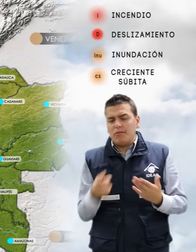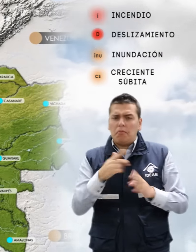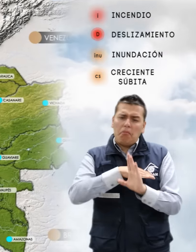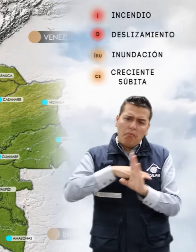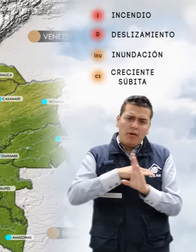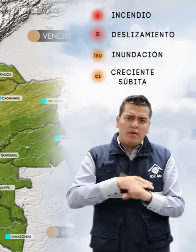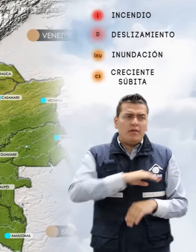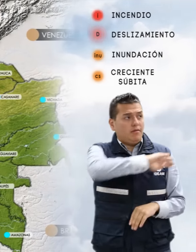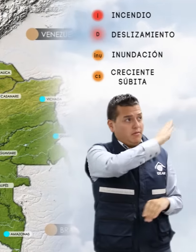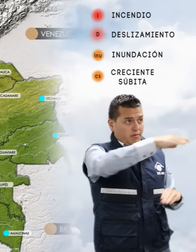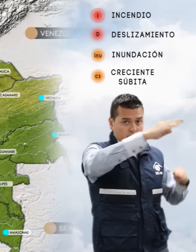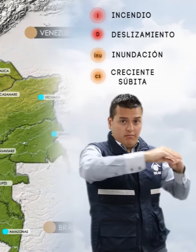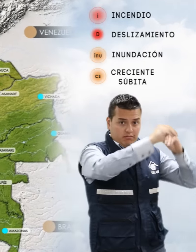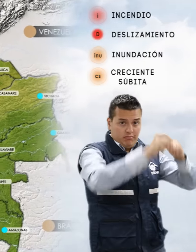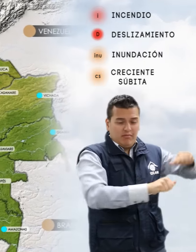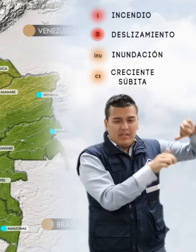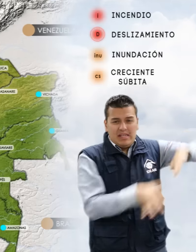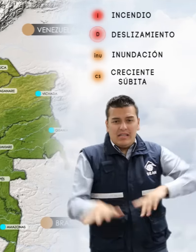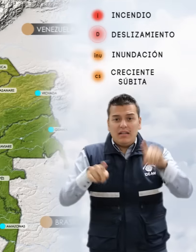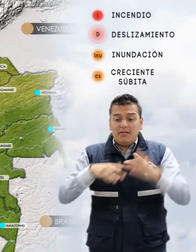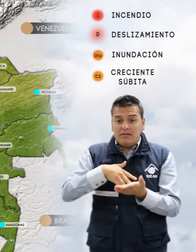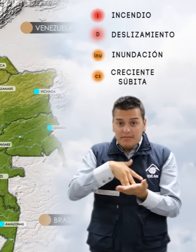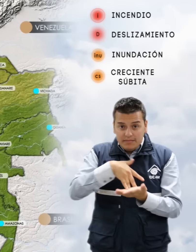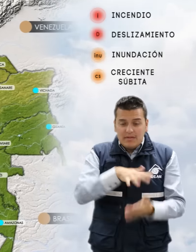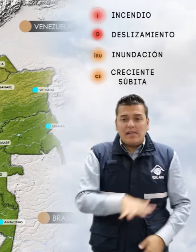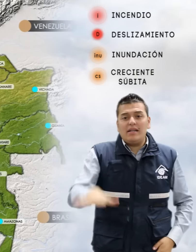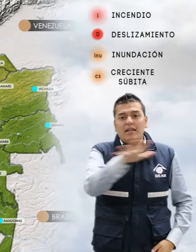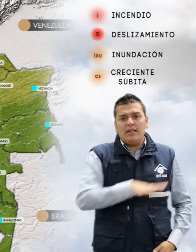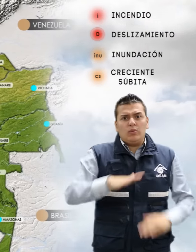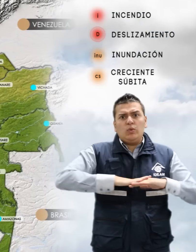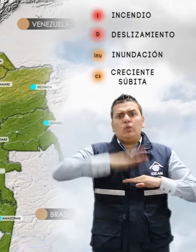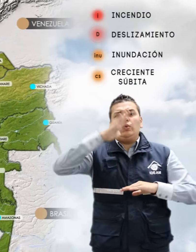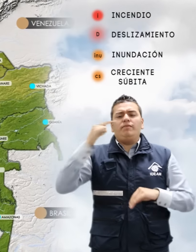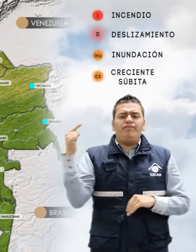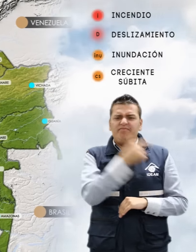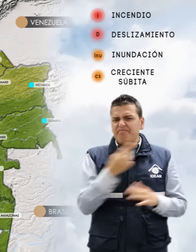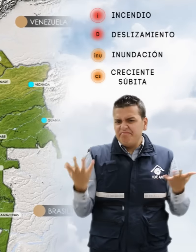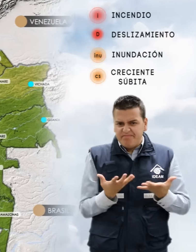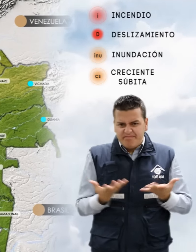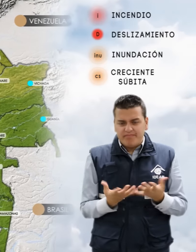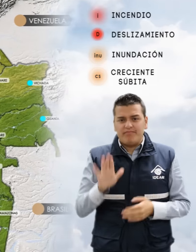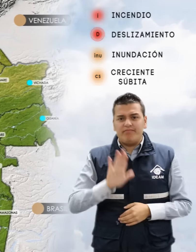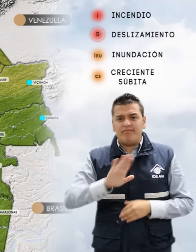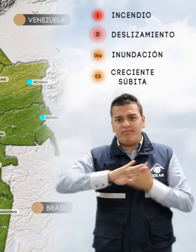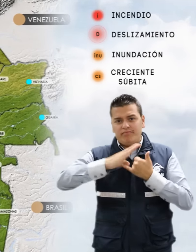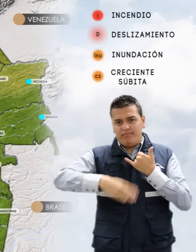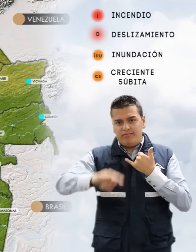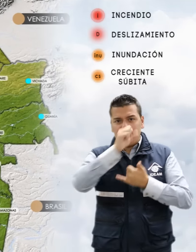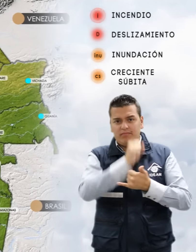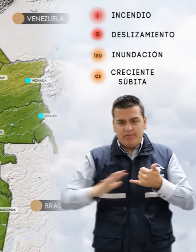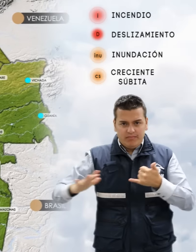moderada de deslizamientos de tierra en sectores inestables o de alta pendiente localizados en las regiones Andina,